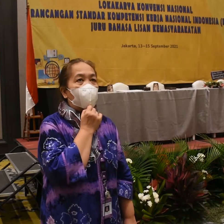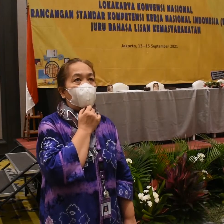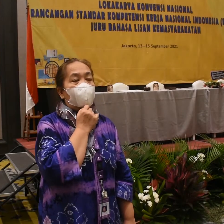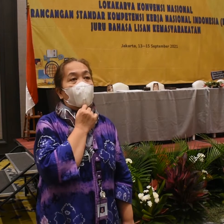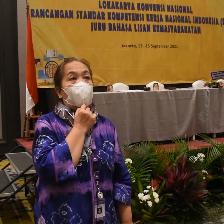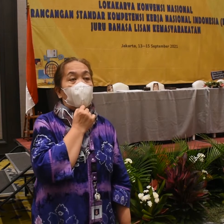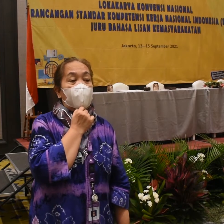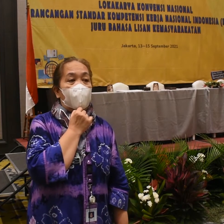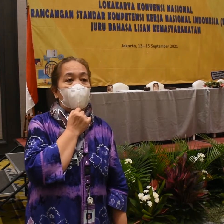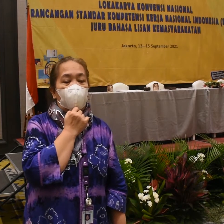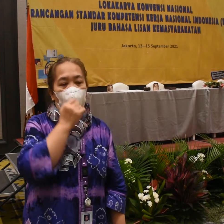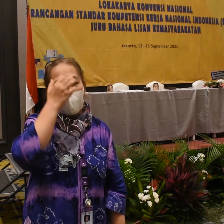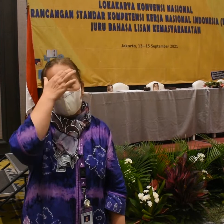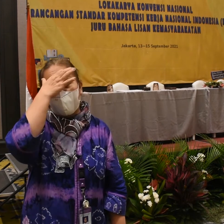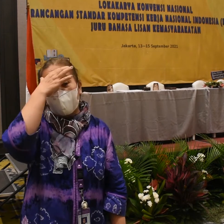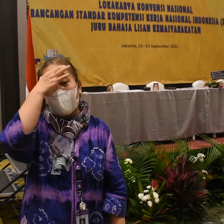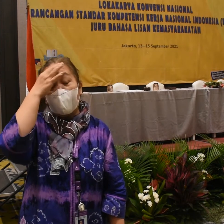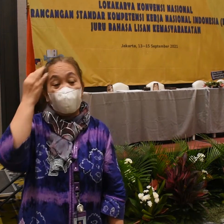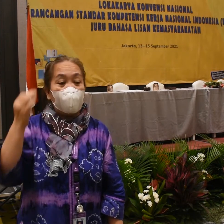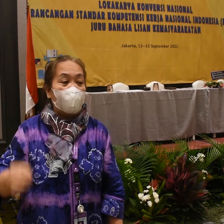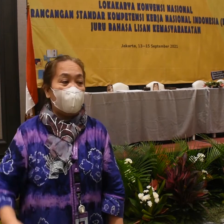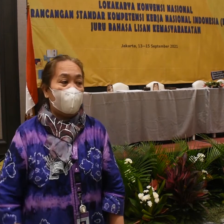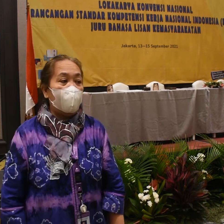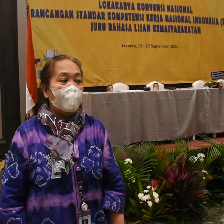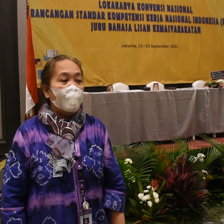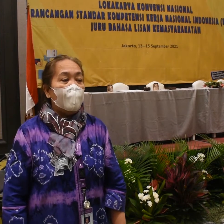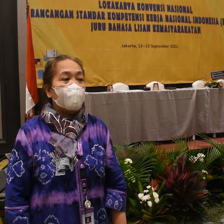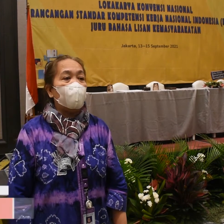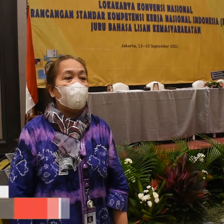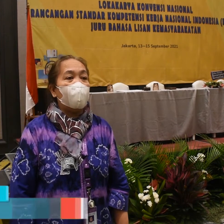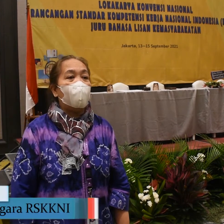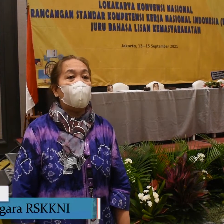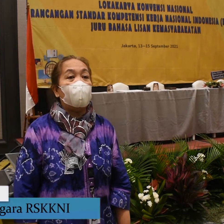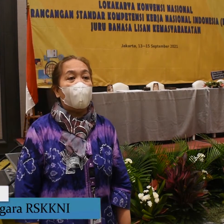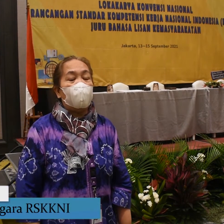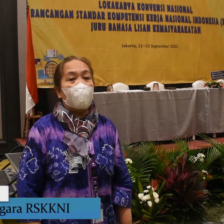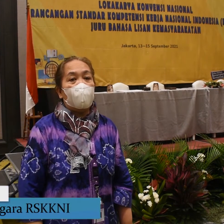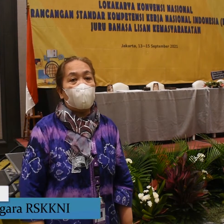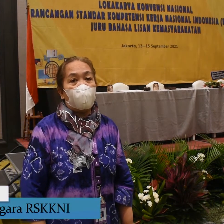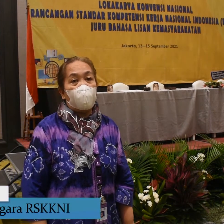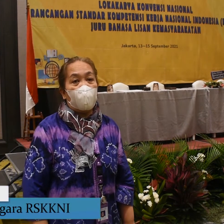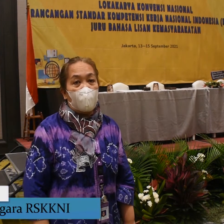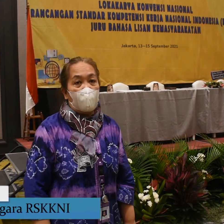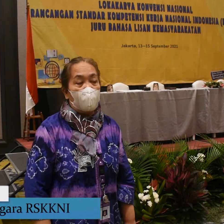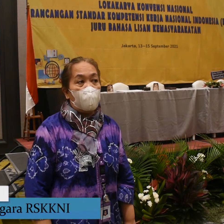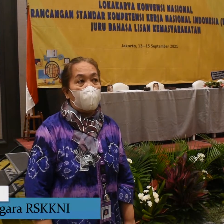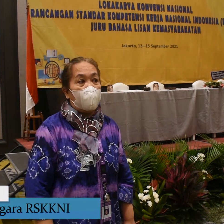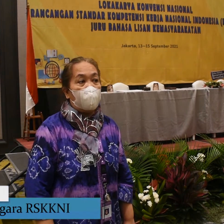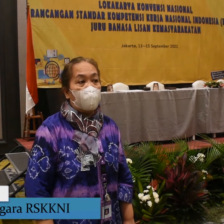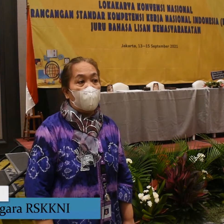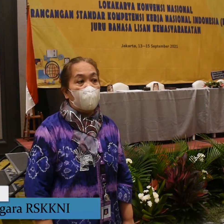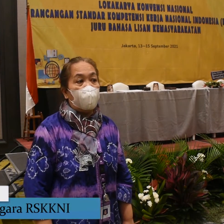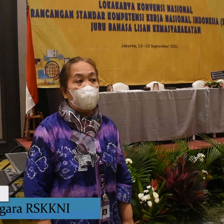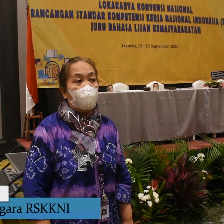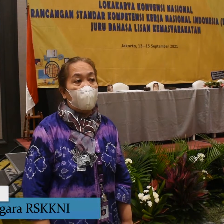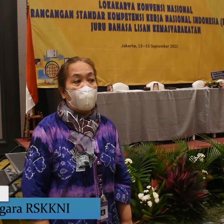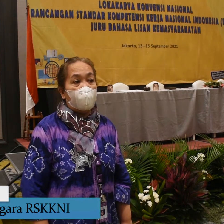Harapan kami ya, bukan hanya saya sebenarnya, tentunya teman-teman para profesional penerjemah dan juru bahasa